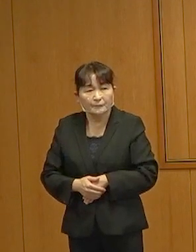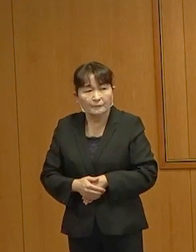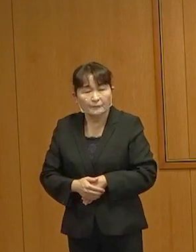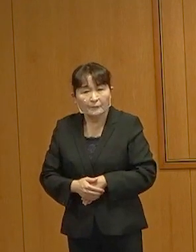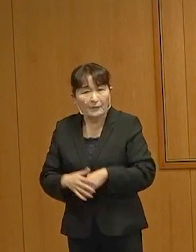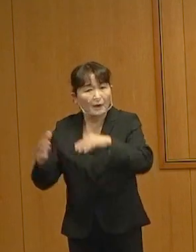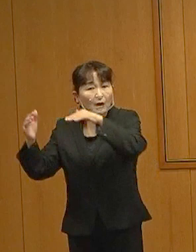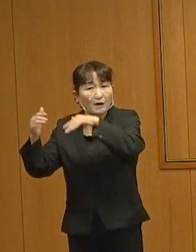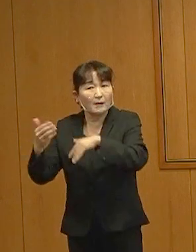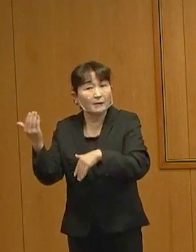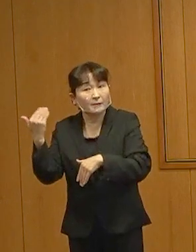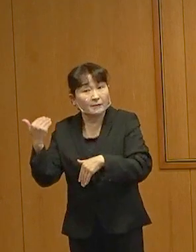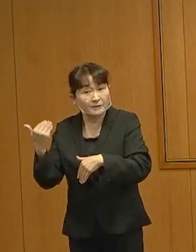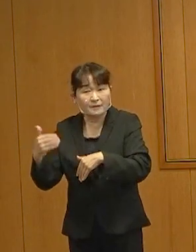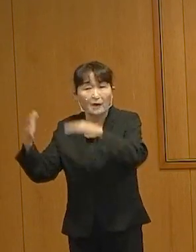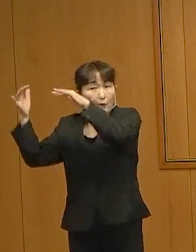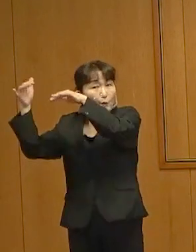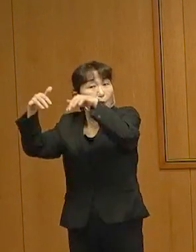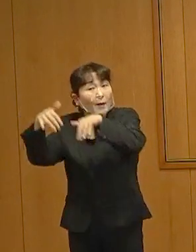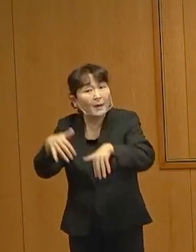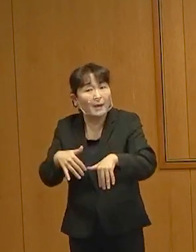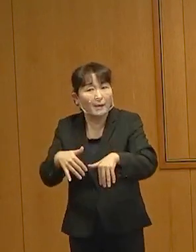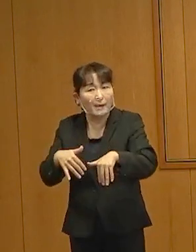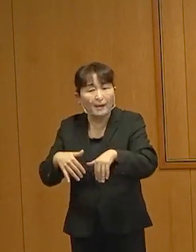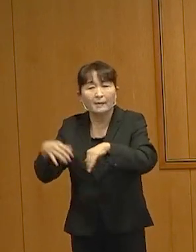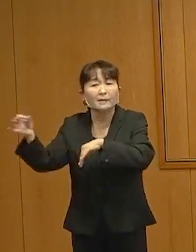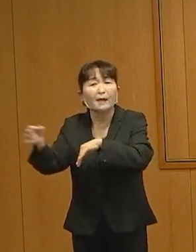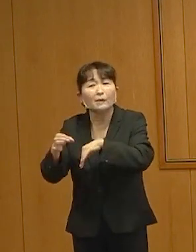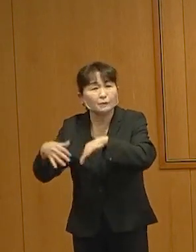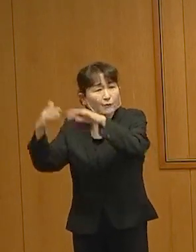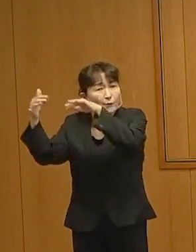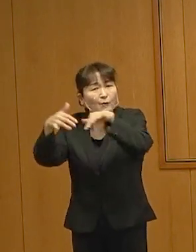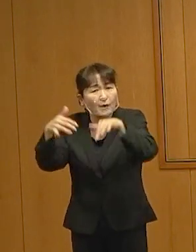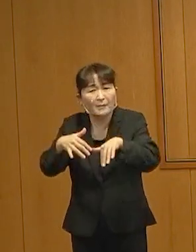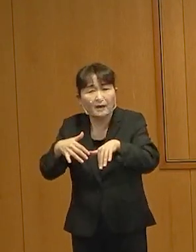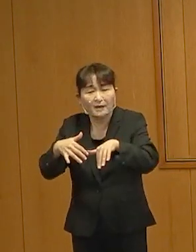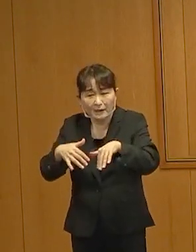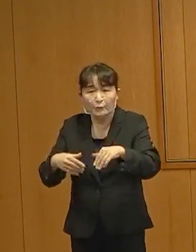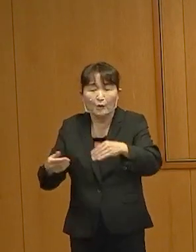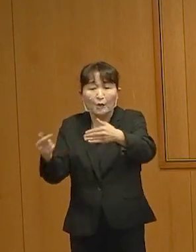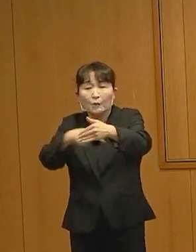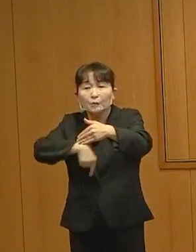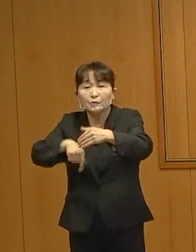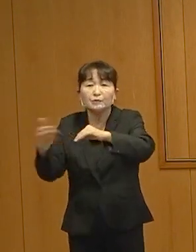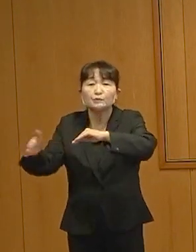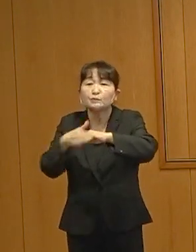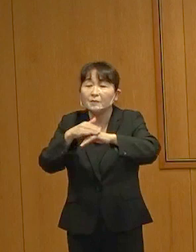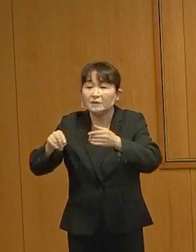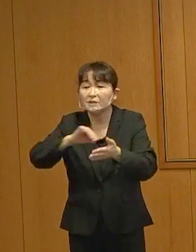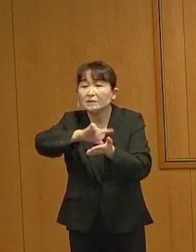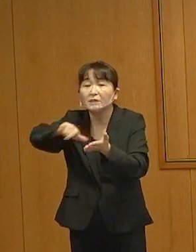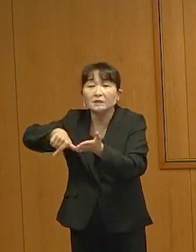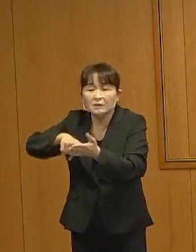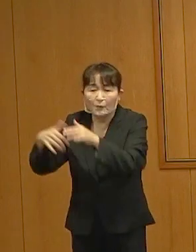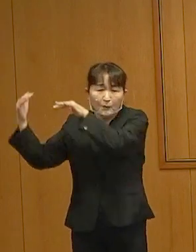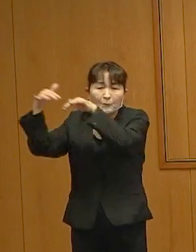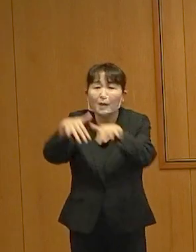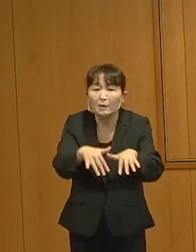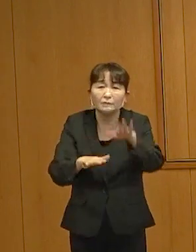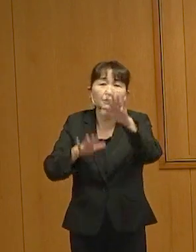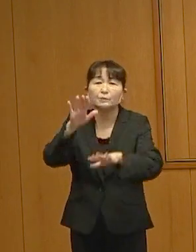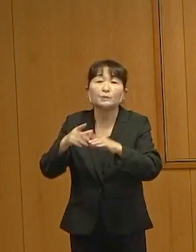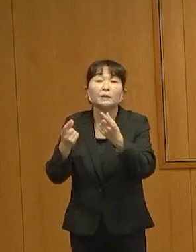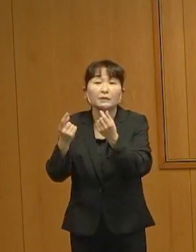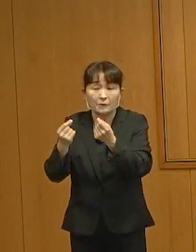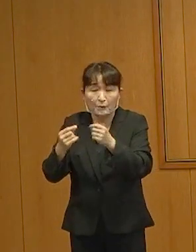雨に伴うですね、内海地区の大雨被害についてなんですけども、先般国道220